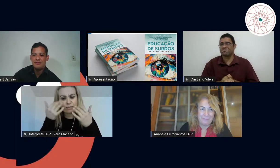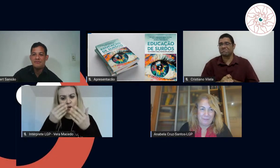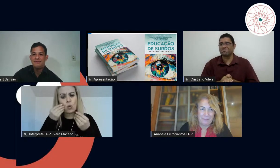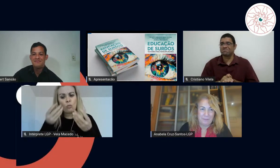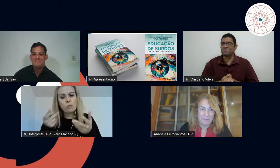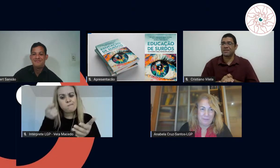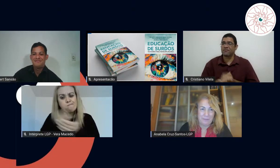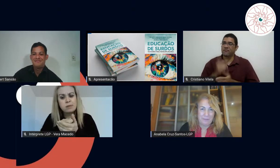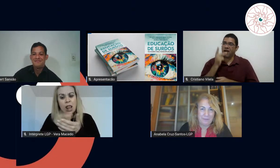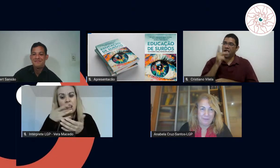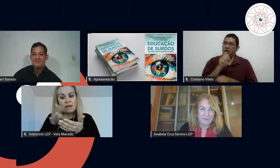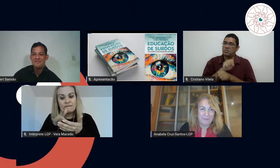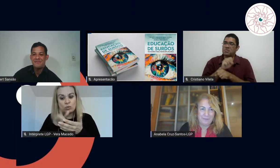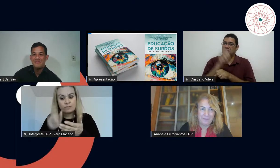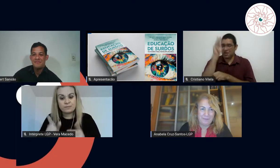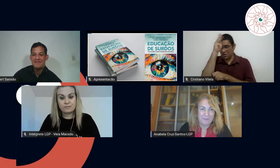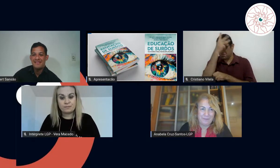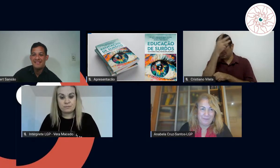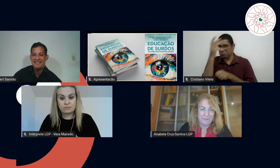esse